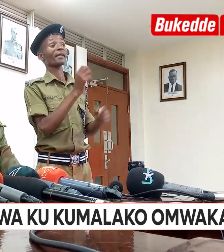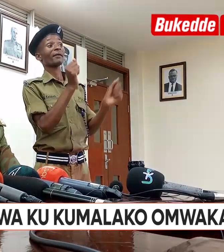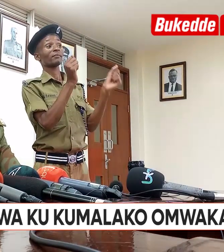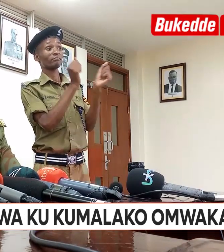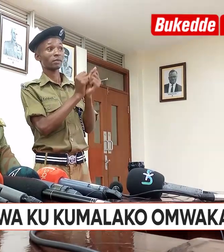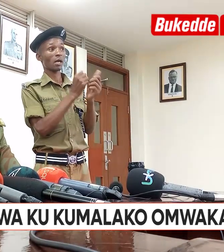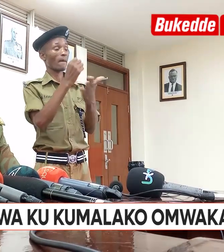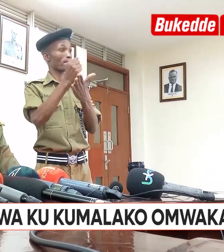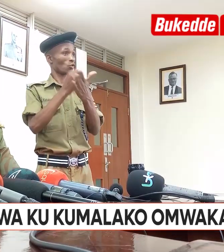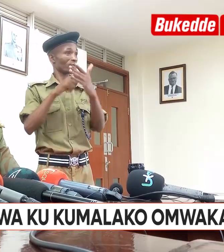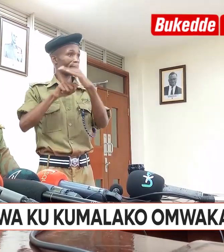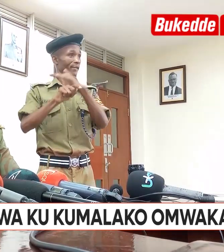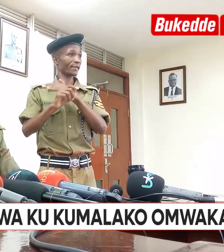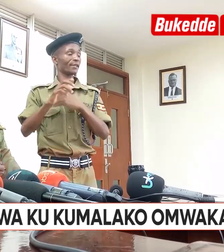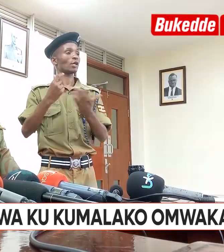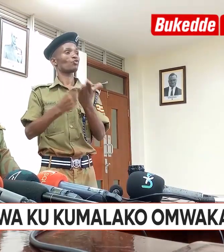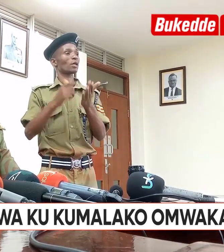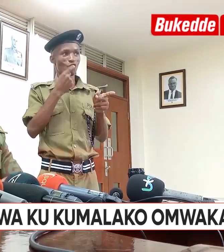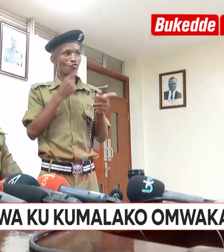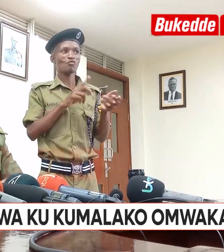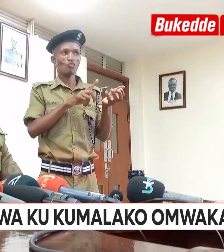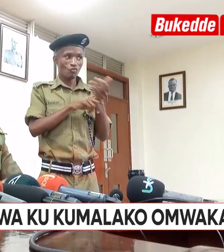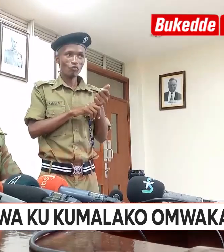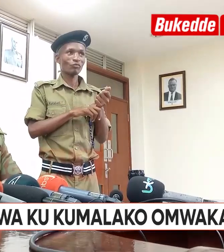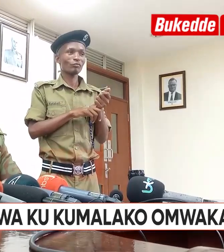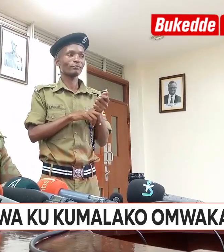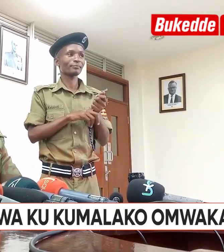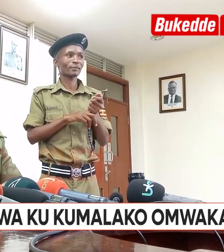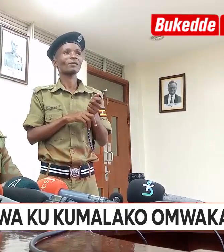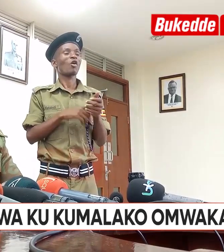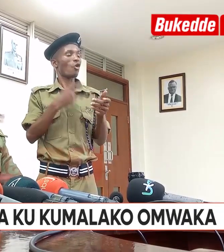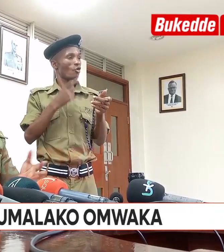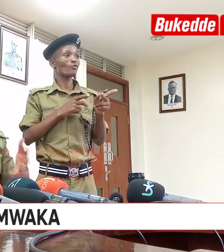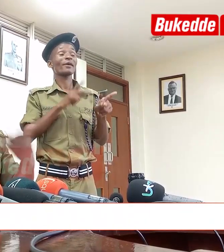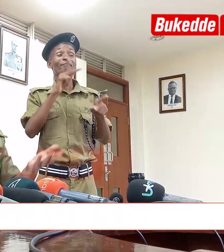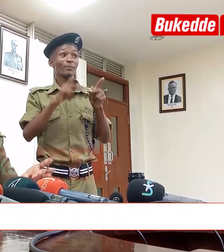kubanga bali mazzi ga Uganda. Therefore that was a true arrest. Sulaiman Mutebi yakusakidde eggulire lino.